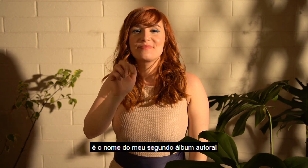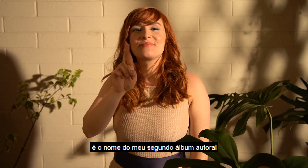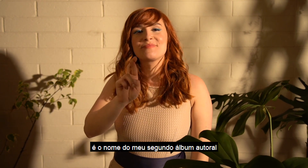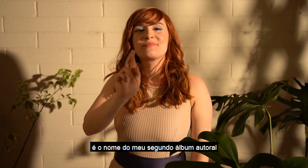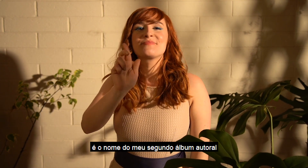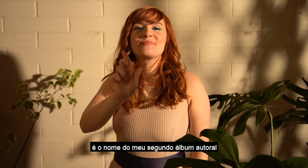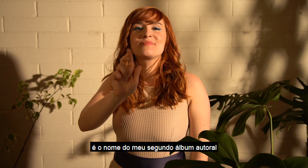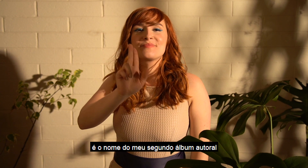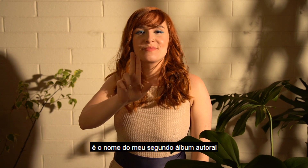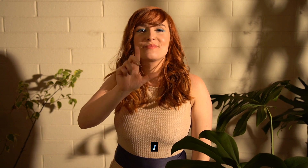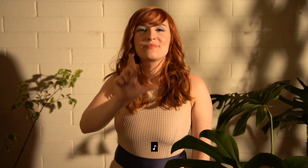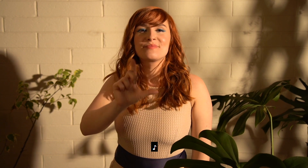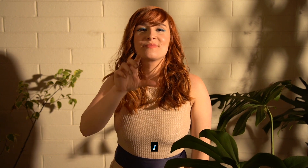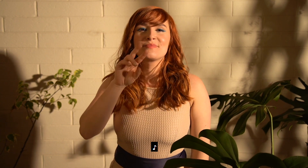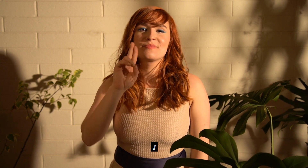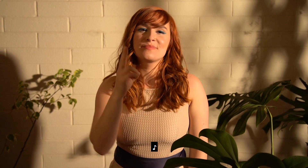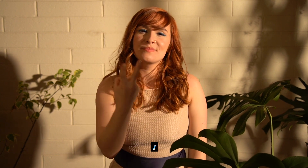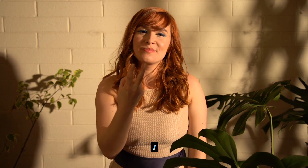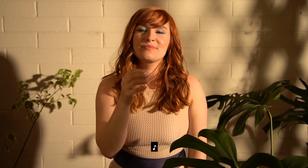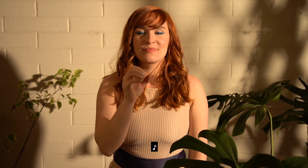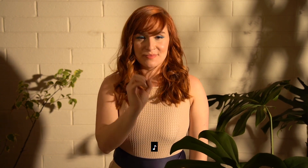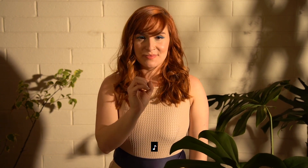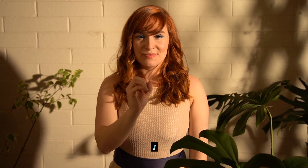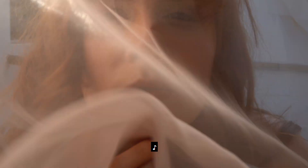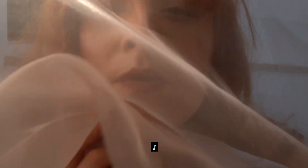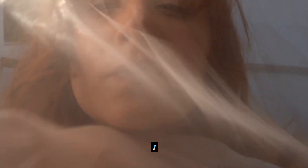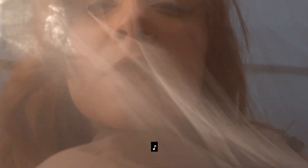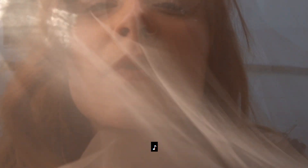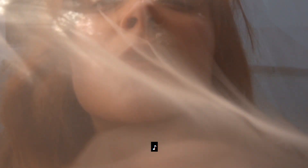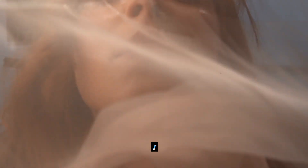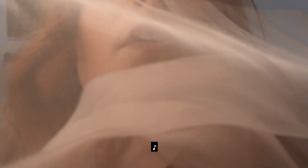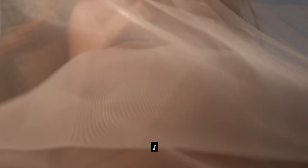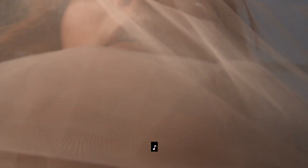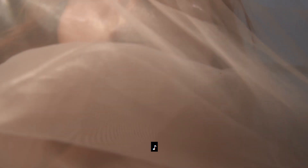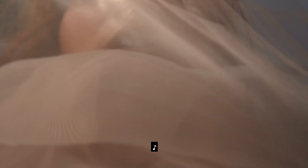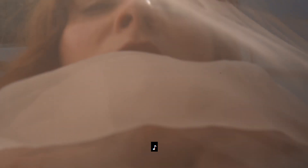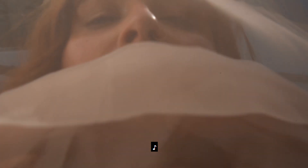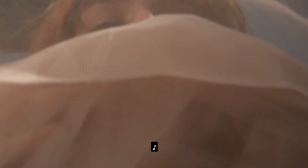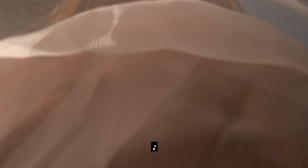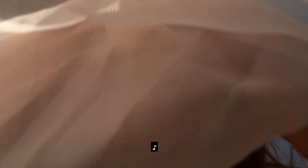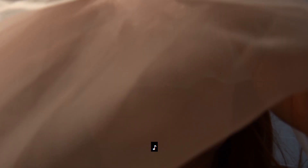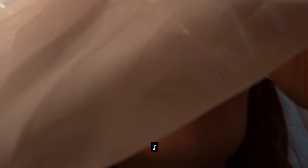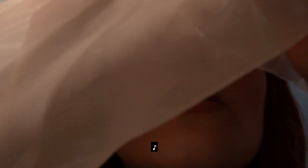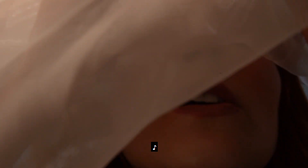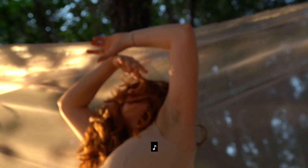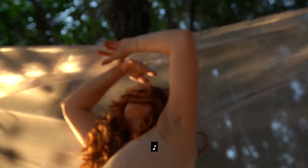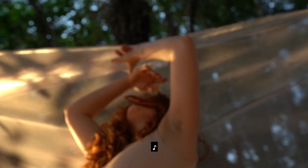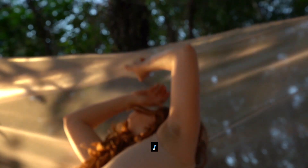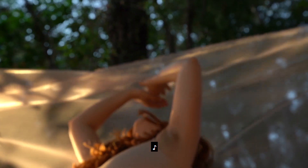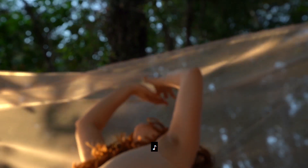álbum autoral. Luísa sorri de olhos fechados enquanto sinaliza. O tecido desliza suavemente no rosto e entre as mãos. E ela brinca com